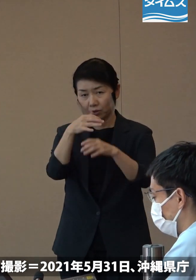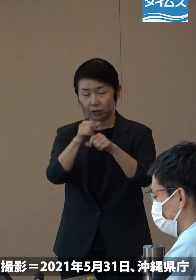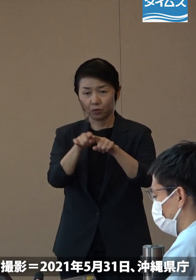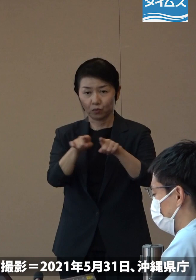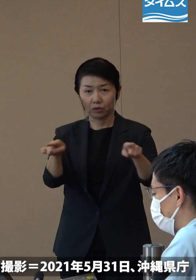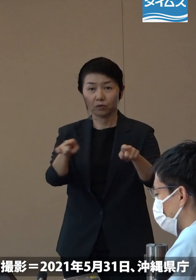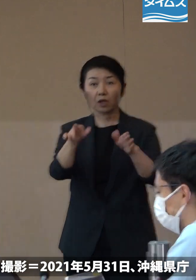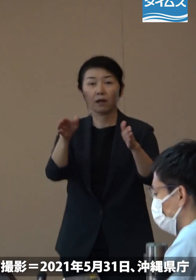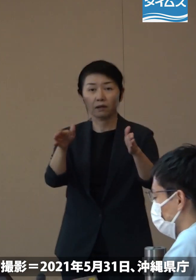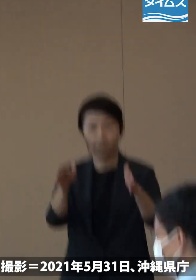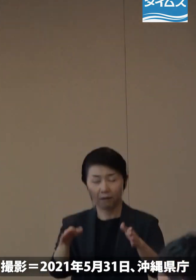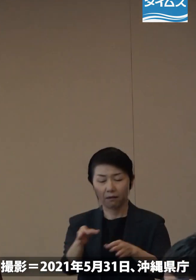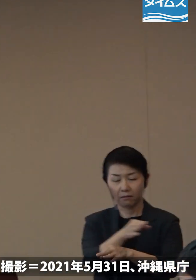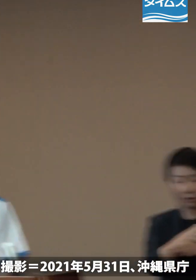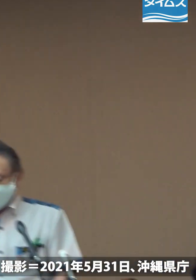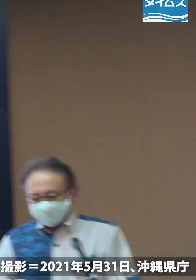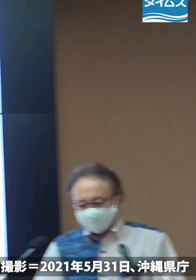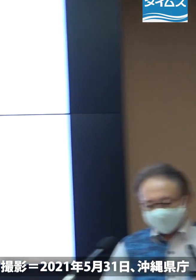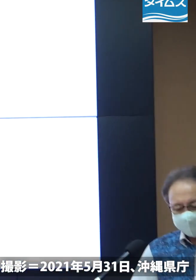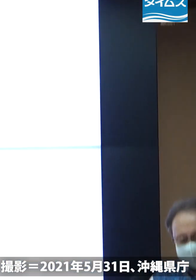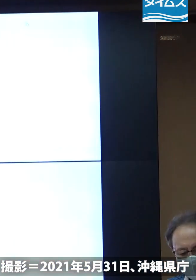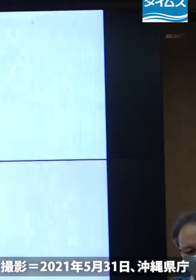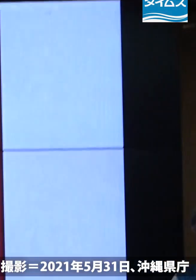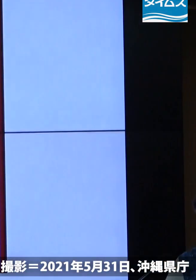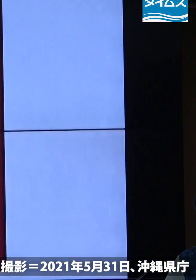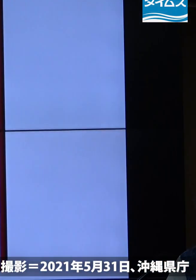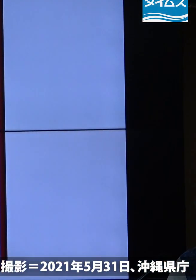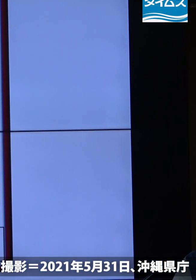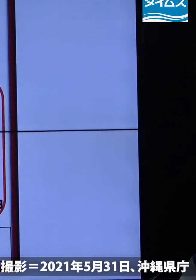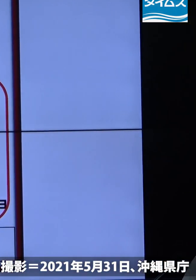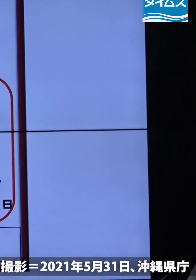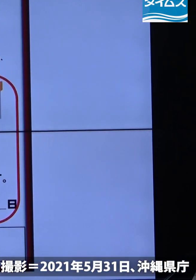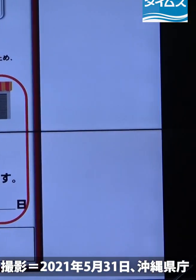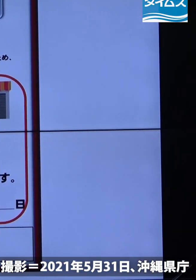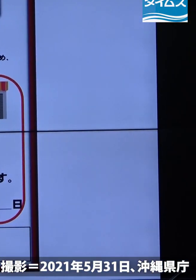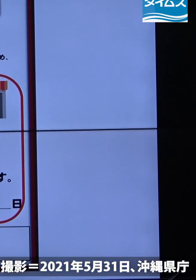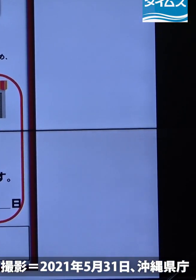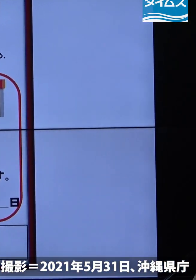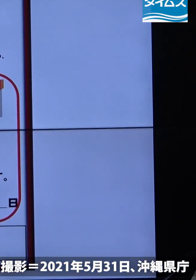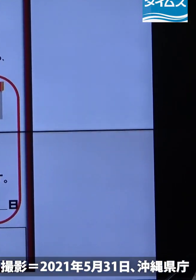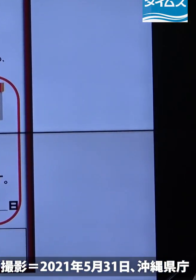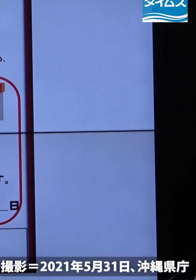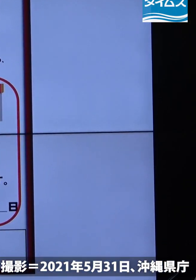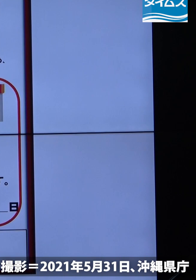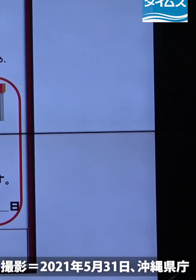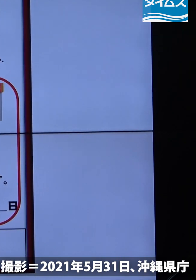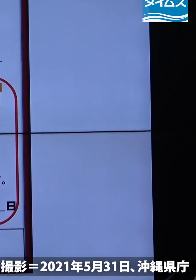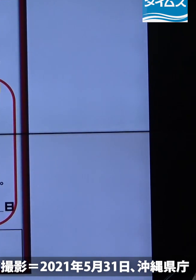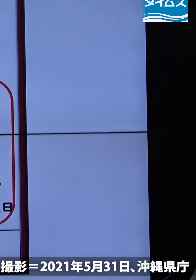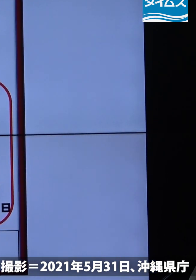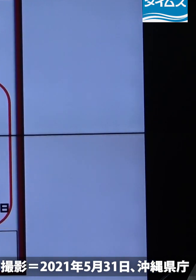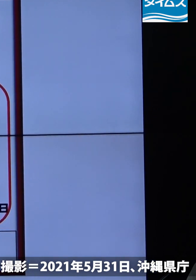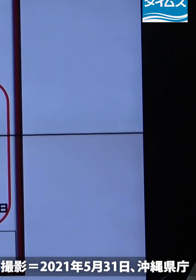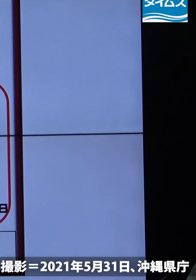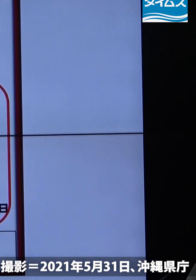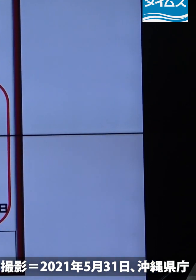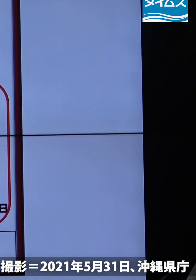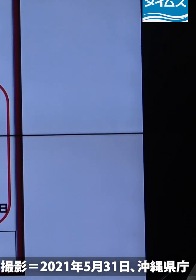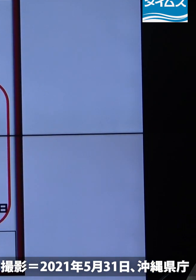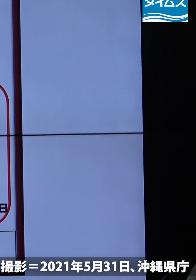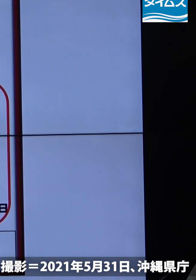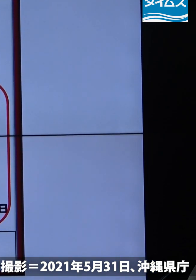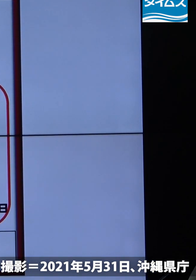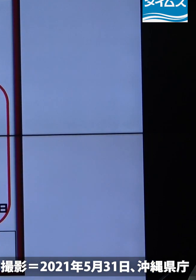業時間の短縮要請、緊急事態措置の開始以降は休業も含めて要請をさせていただいております